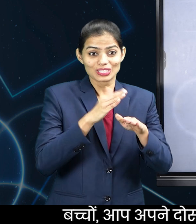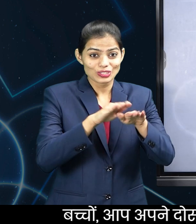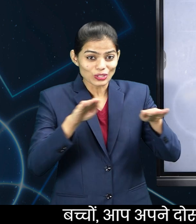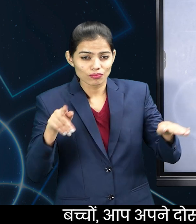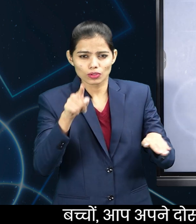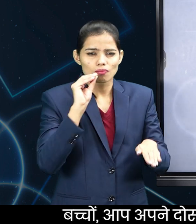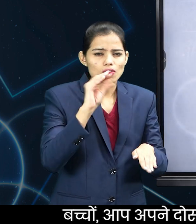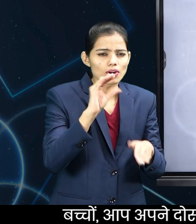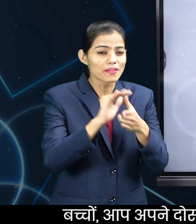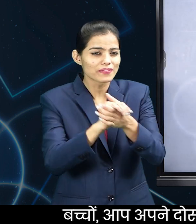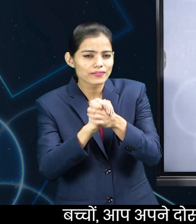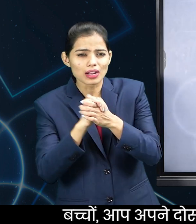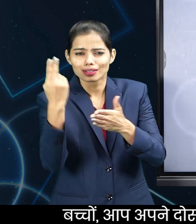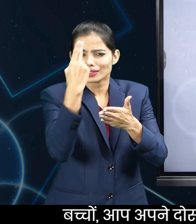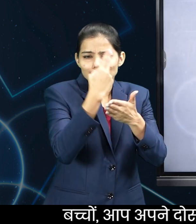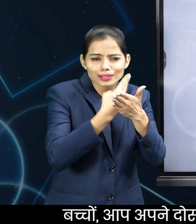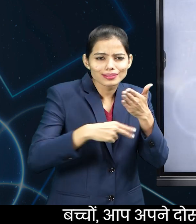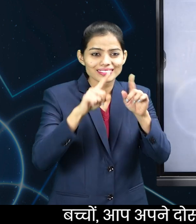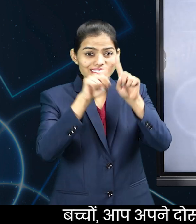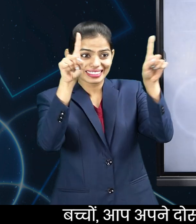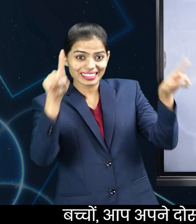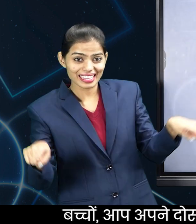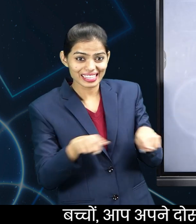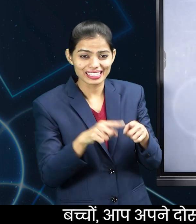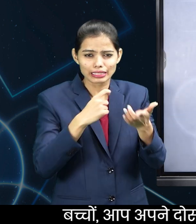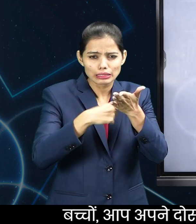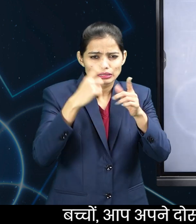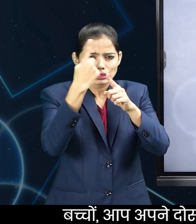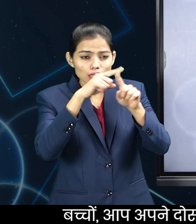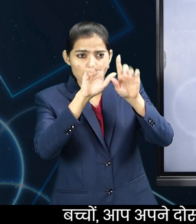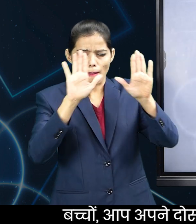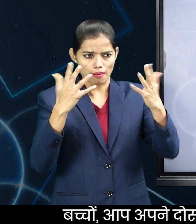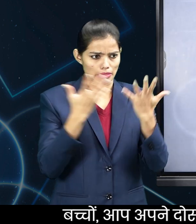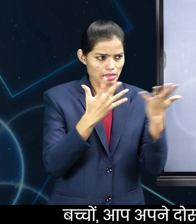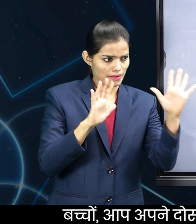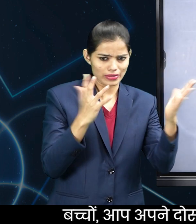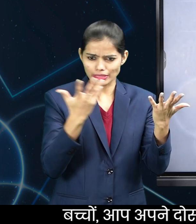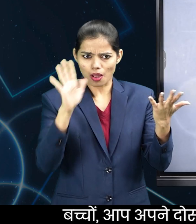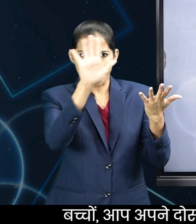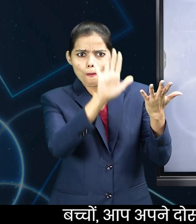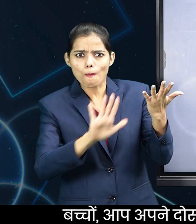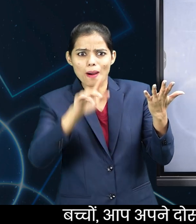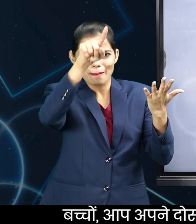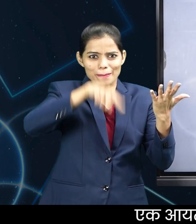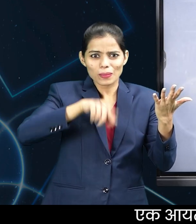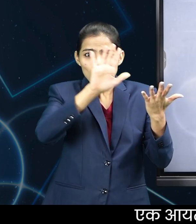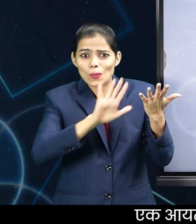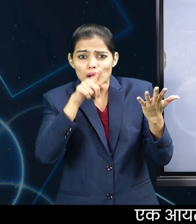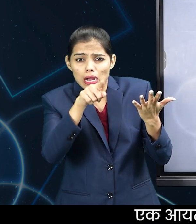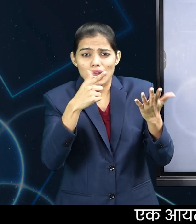बच्चों, आप अपने दोस्त से एक खाली कागज पर 5 सेमी गुना 3 सेमी का एक आयतन